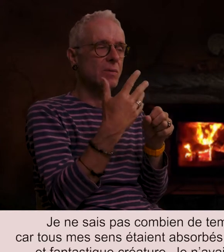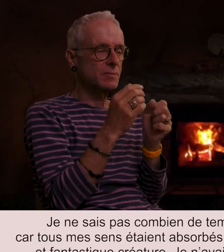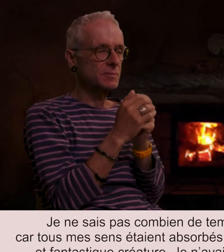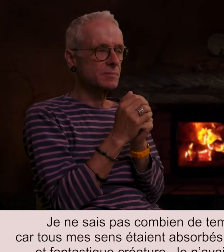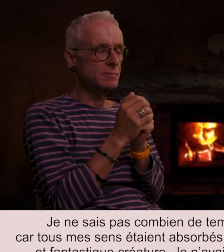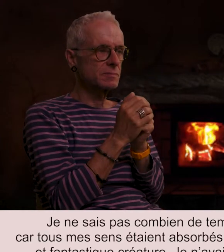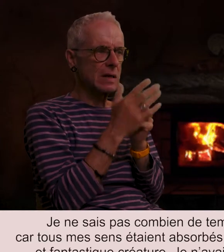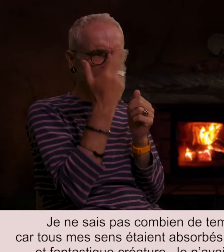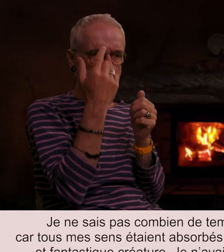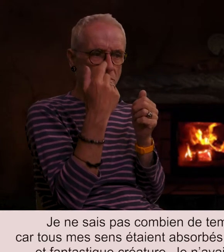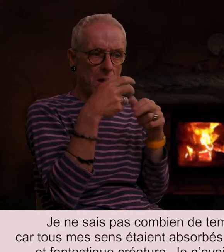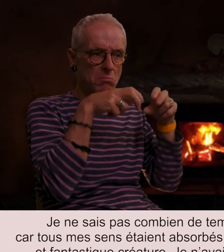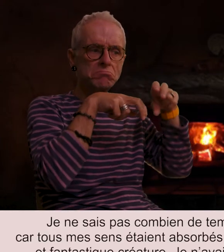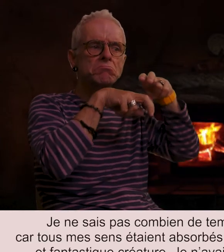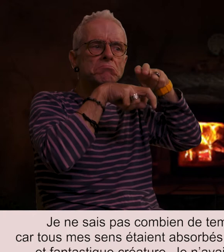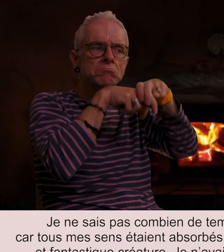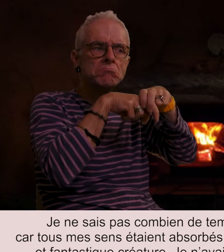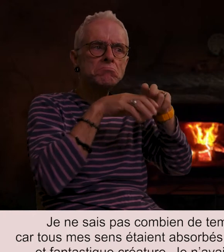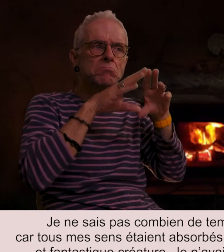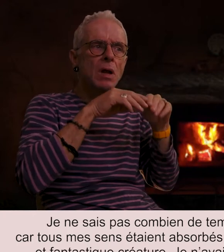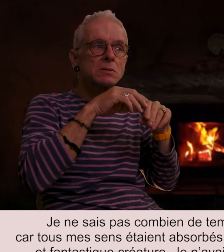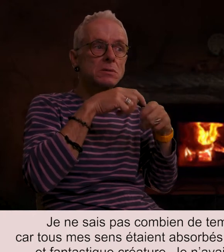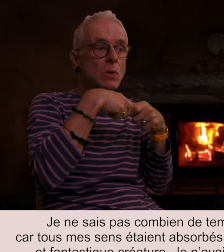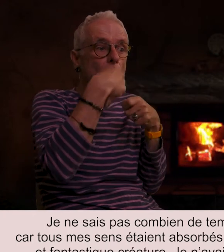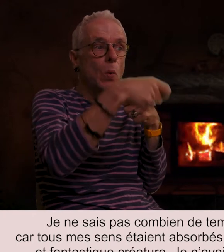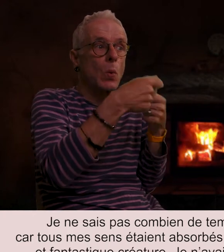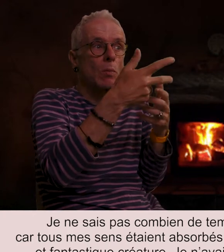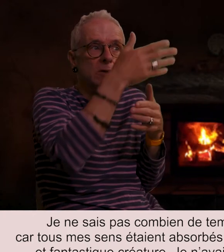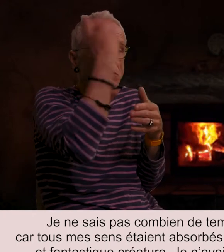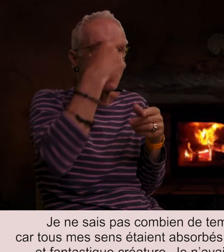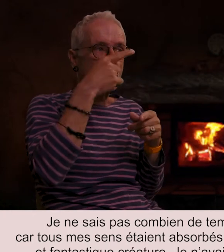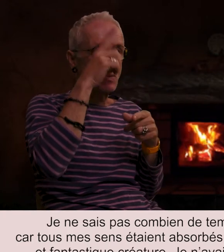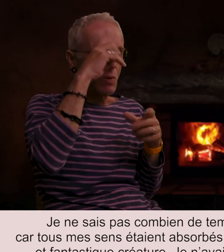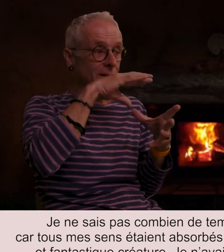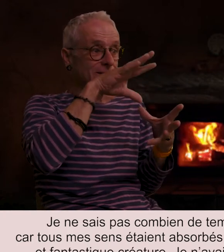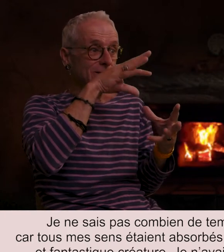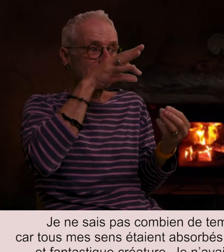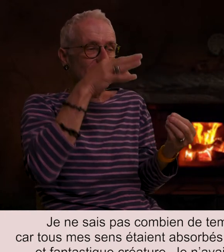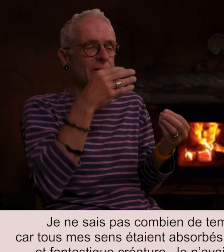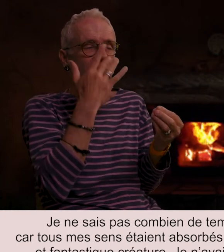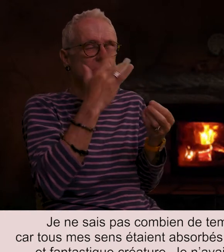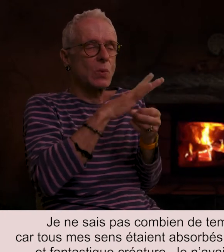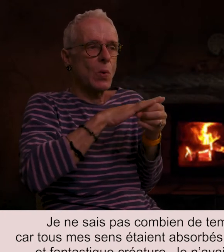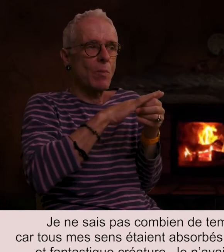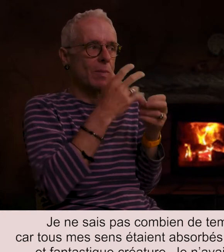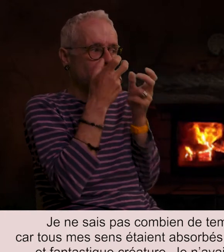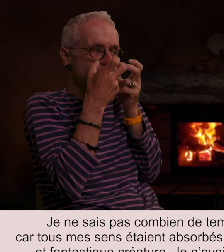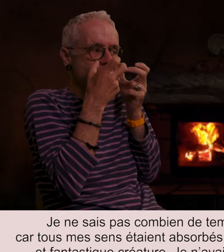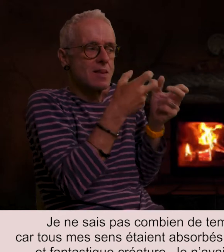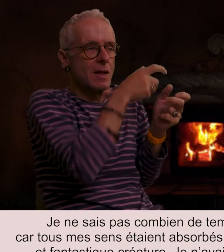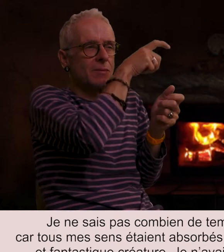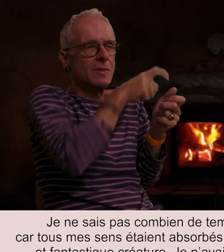je ne sais pas combien de temps nous restâmes dans cette position car tous mes sens s'étaient absorbés dans la contemplation de cette